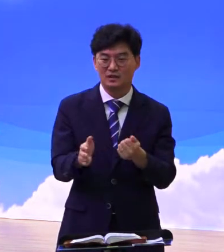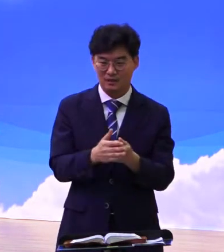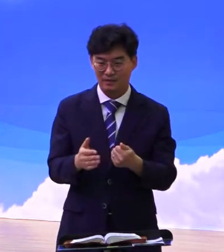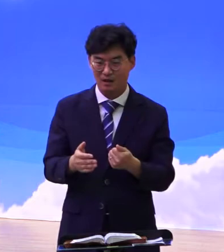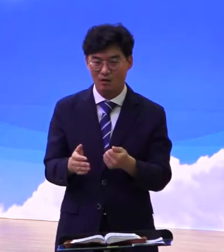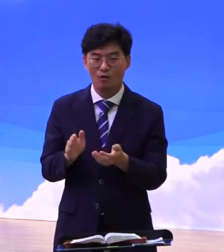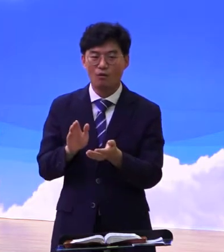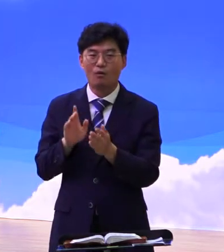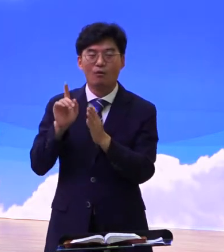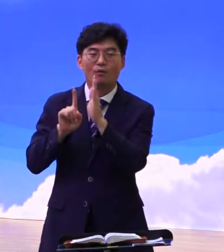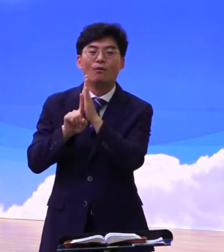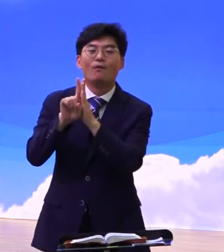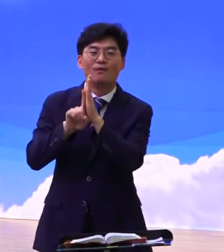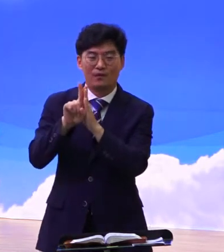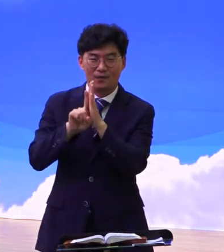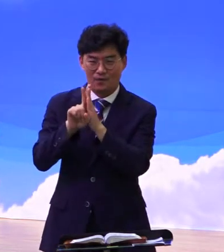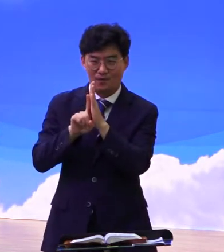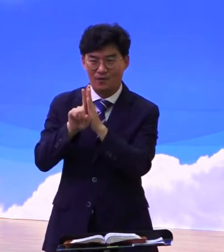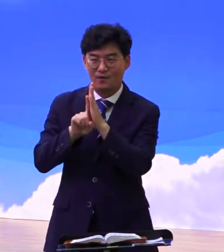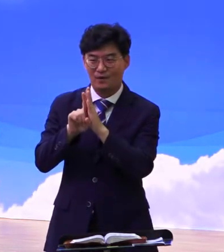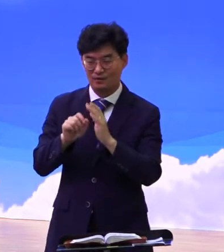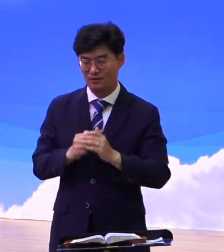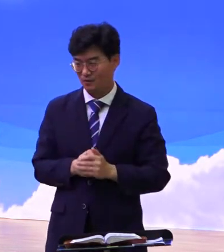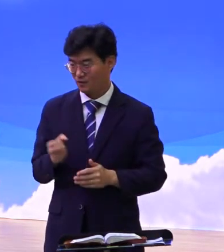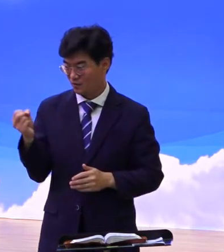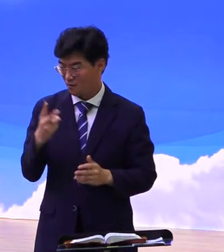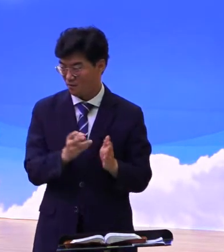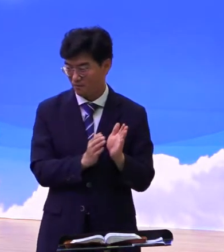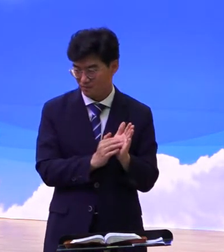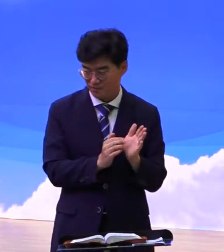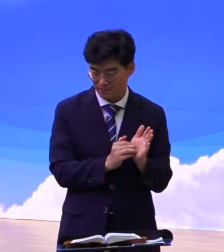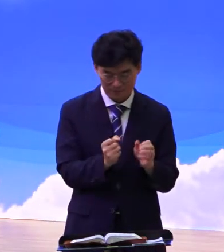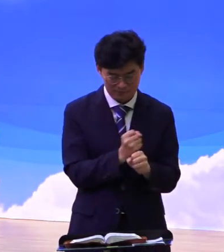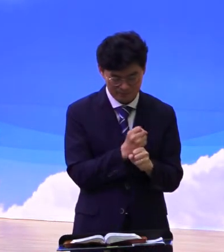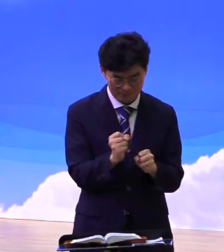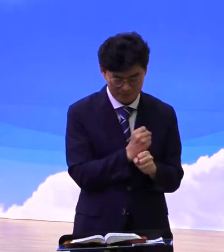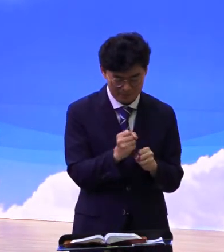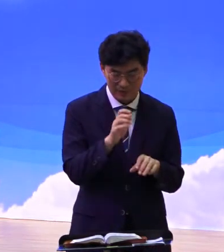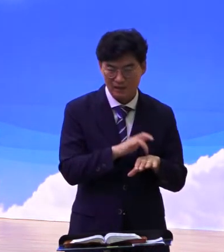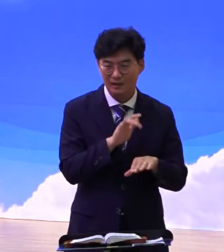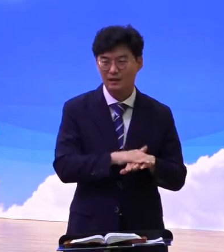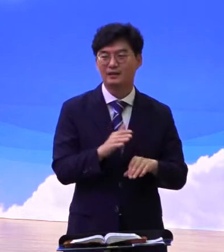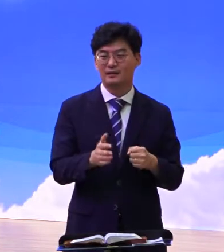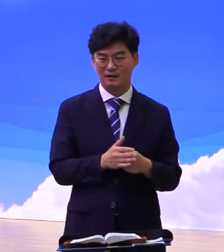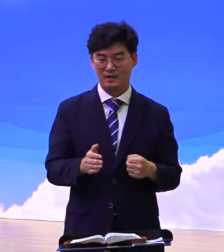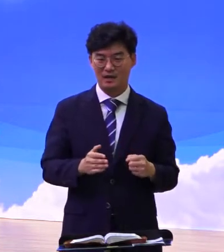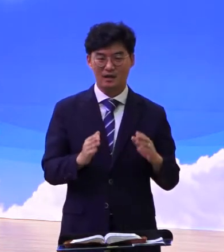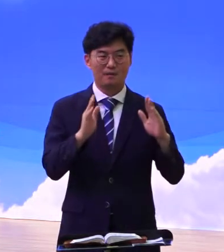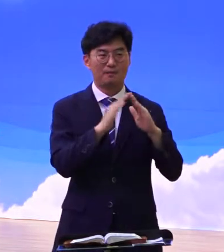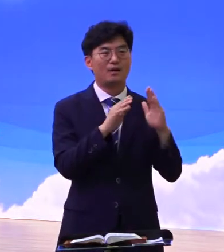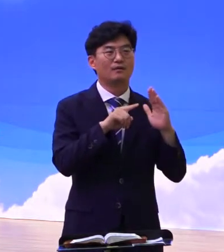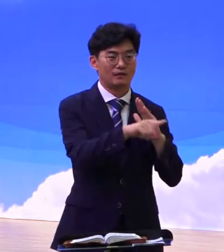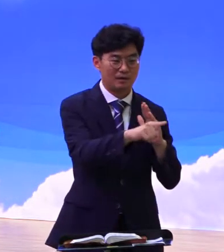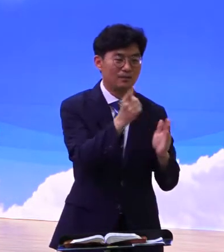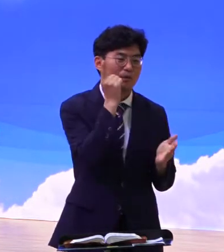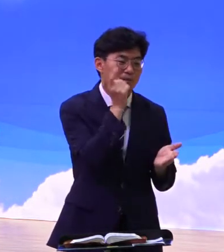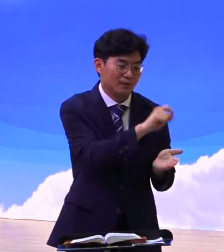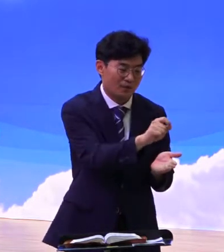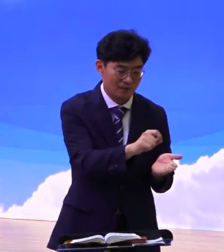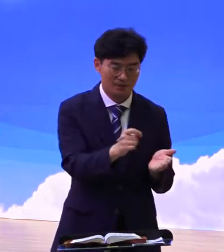비밀스럽게 다녔으면 가는 곳마다 연락처를 적어야 합니까? 하나님, 노여움을